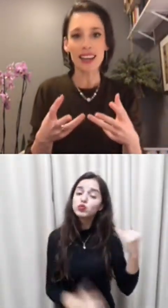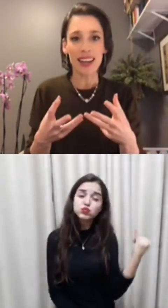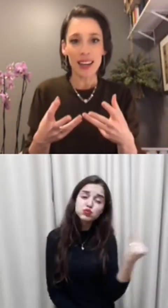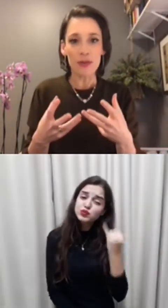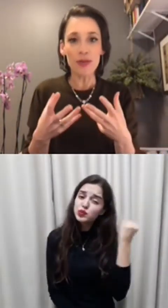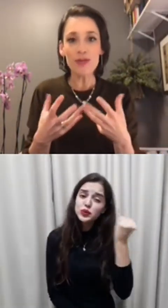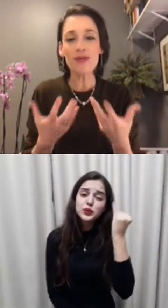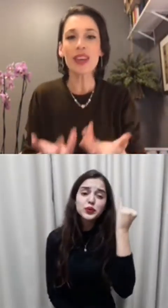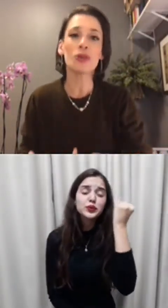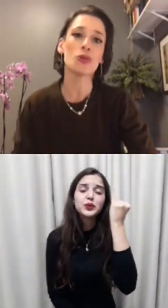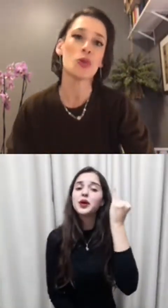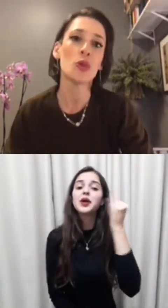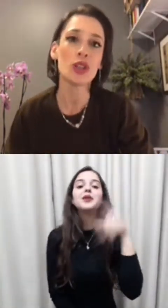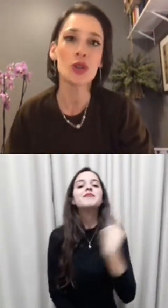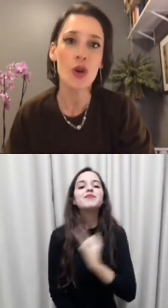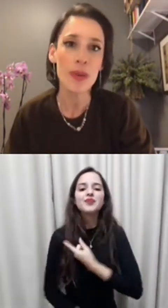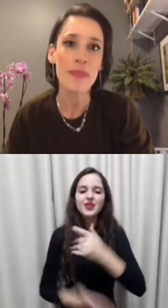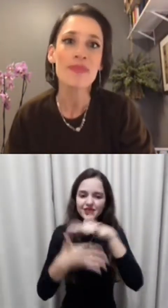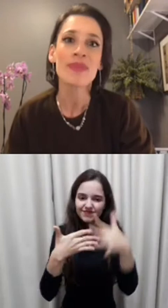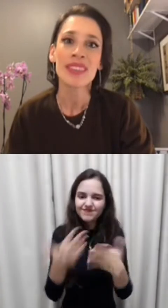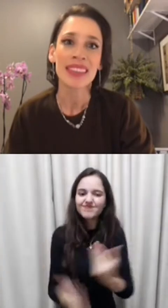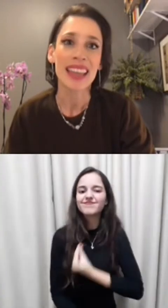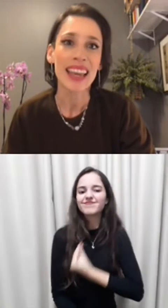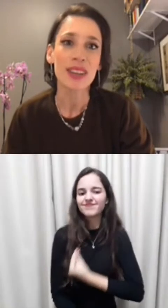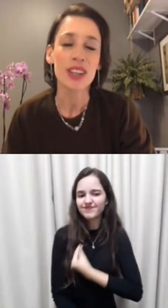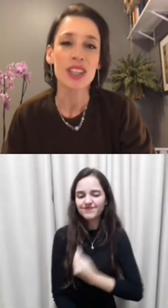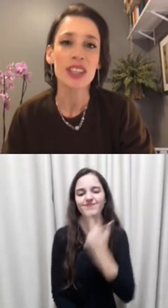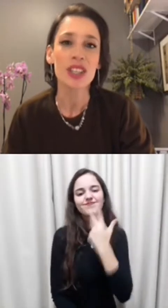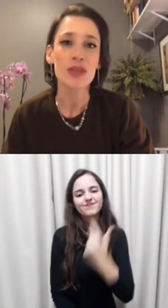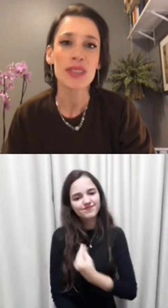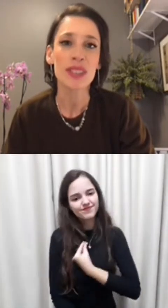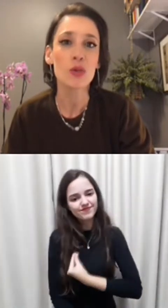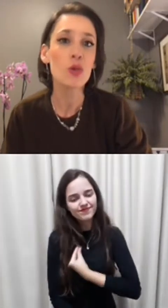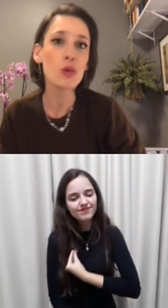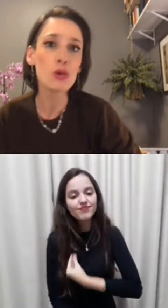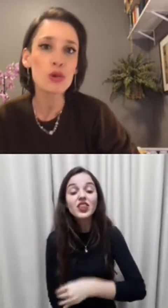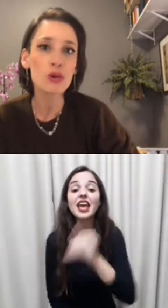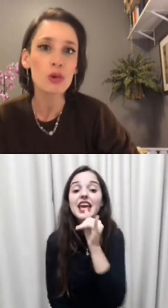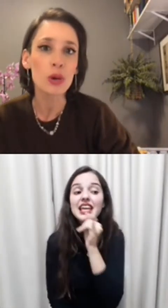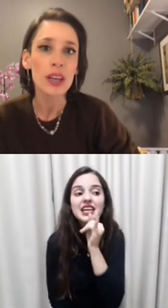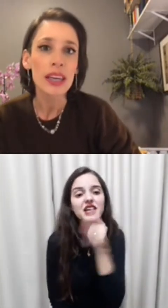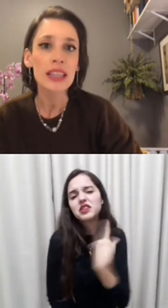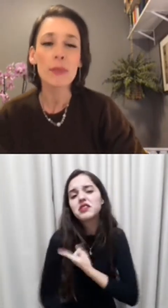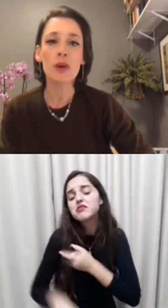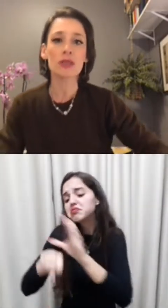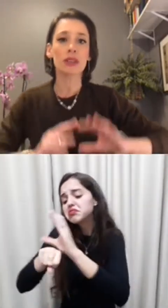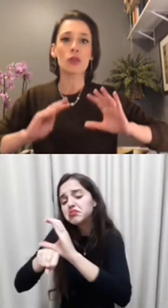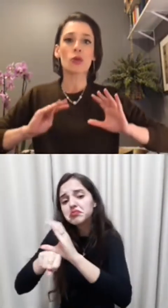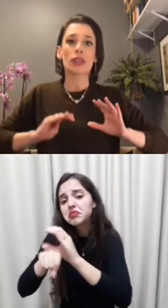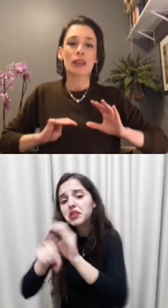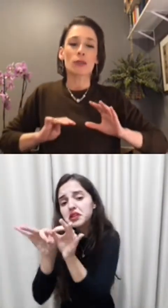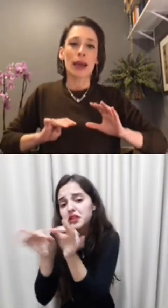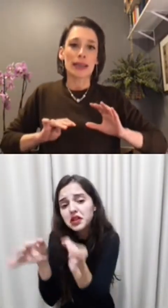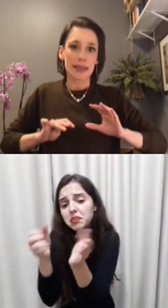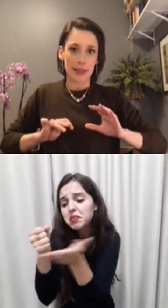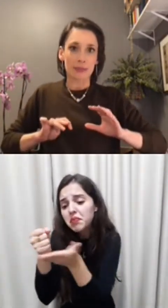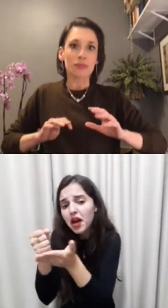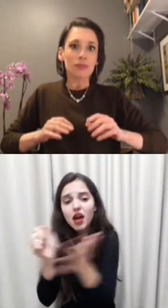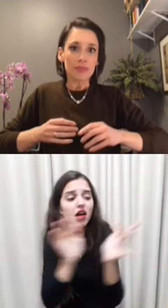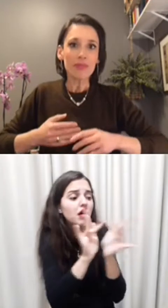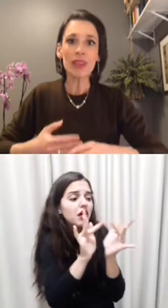estar vivendo o idioma. Né? Não adianta a gente fazer um curso e depois não ter contato